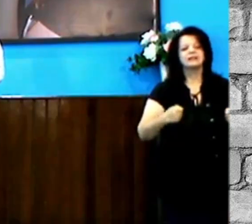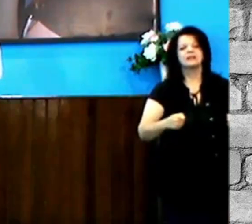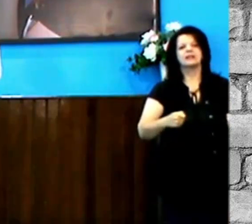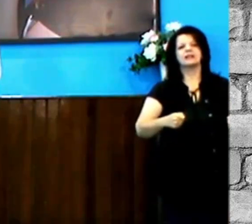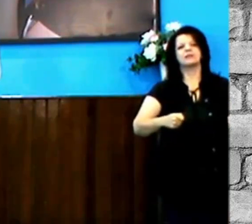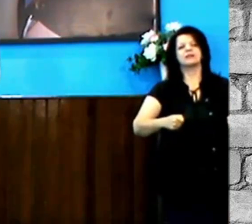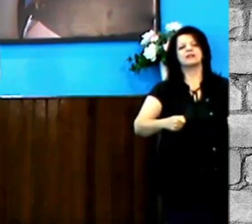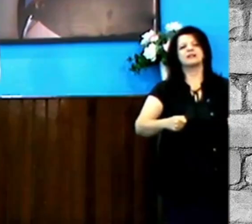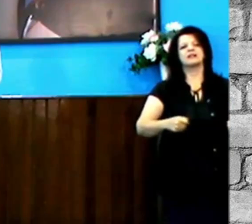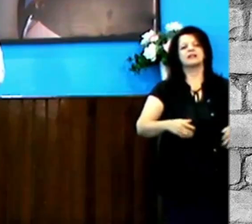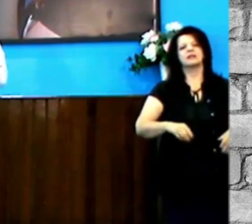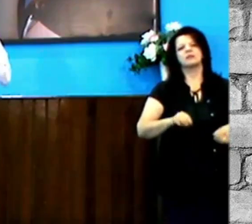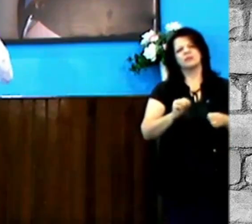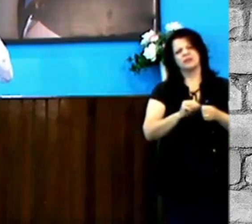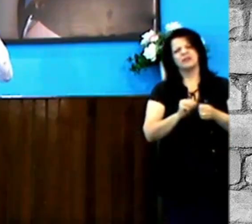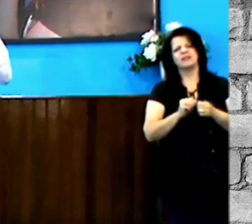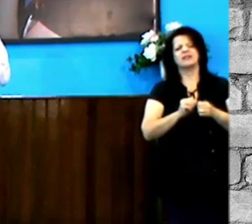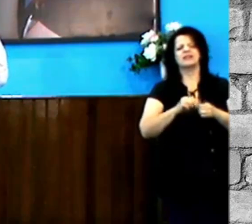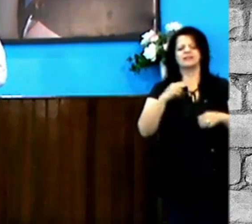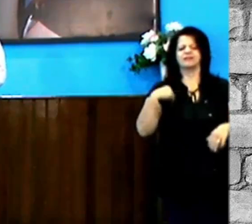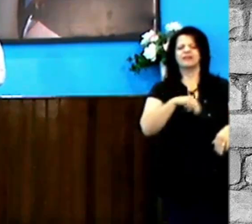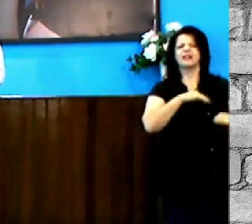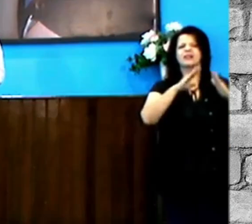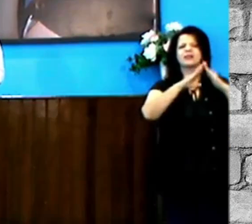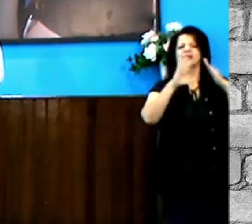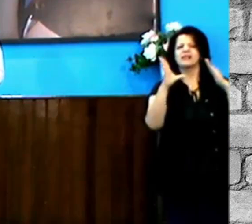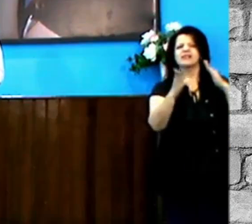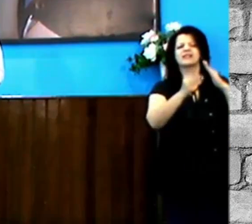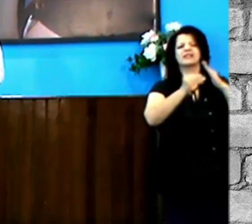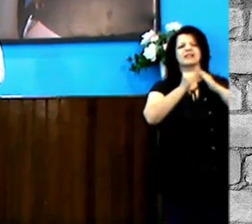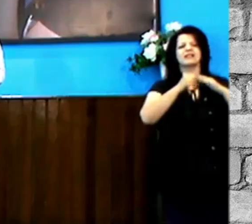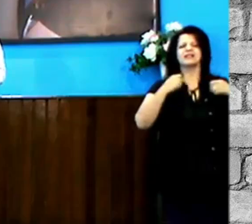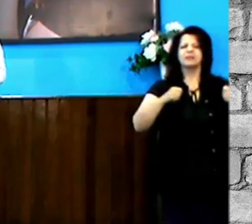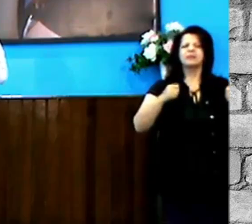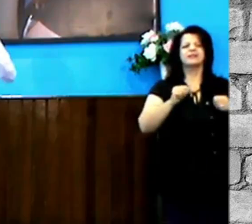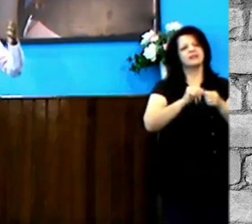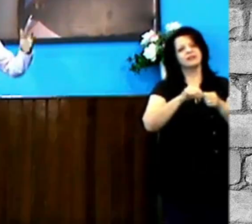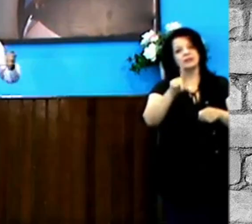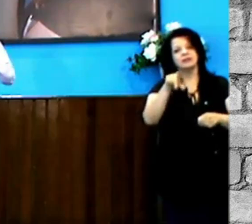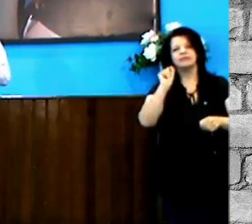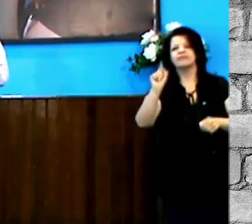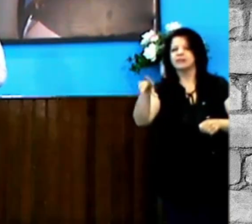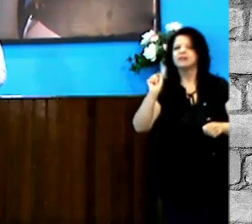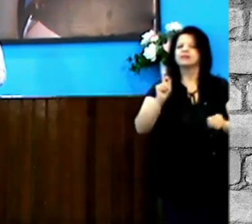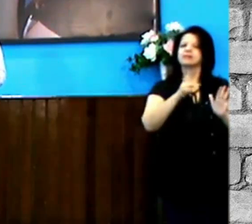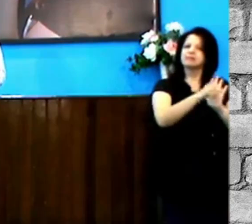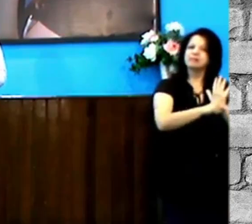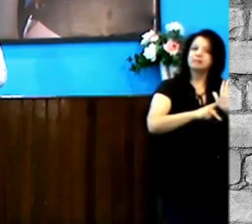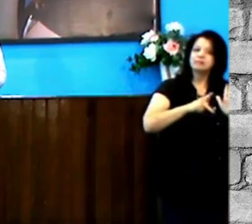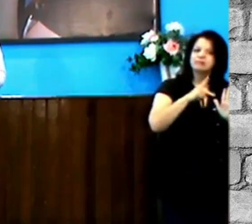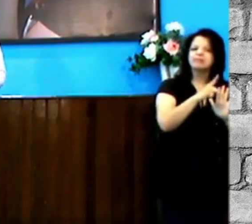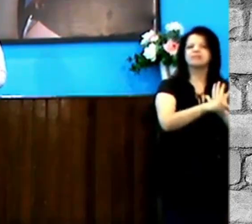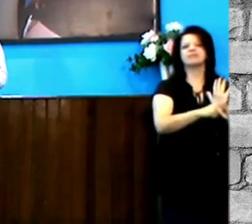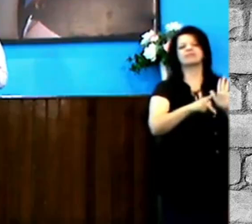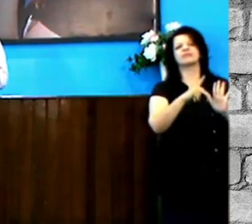em uma série de aspectos que envolvem nossas igrejas irmãs, que envolvem nossos projetos como igreja local,